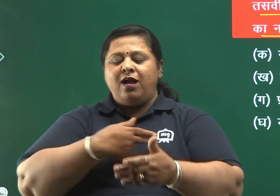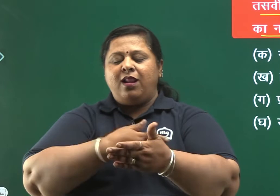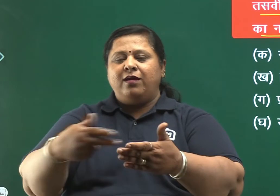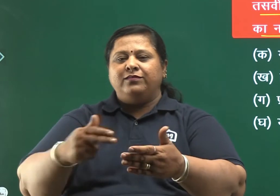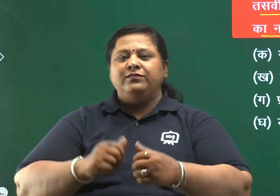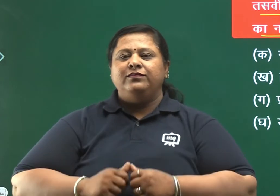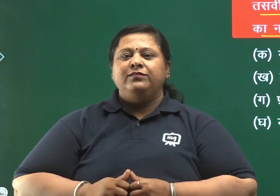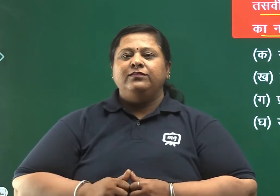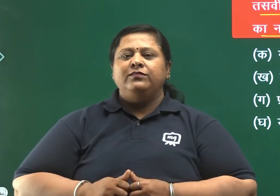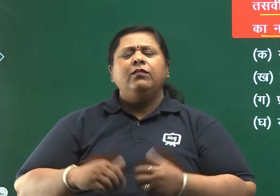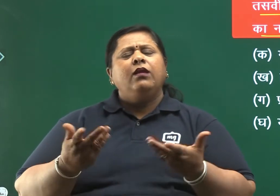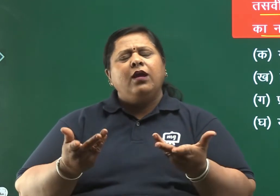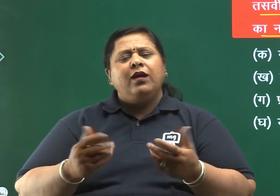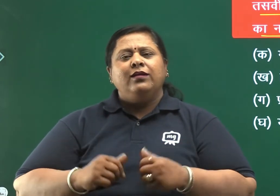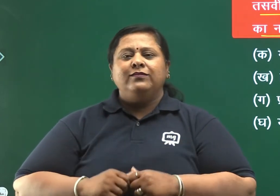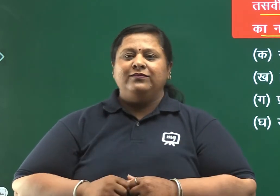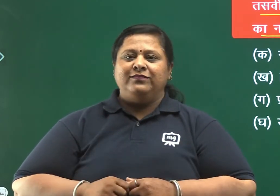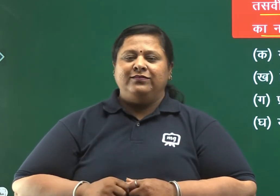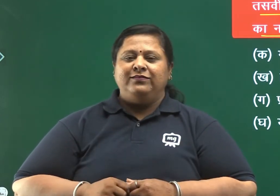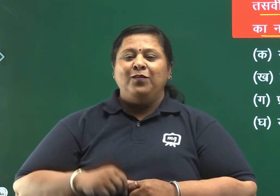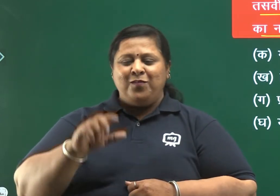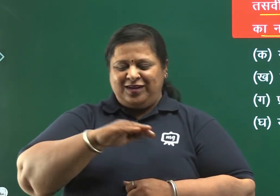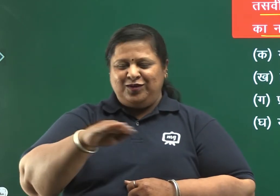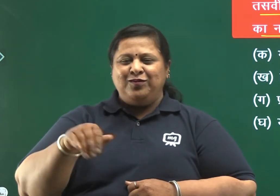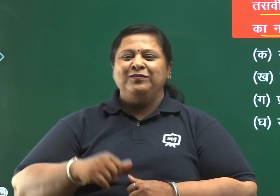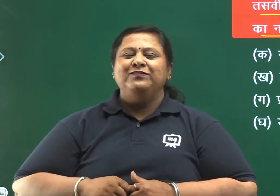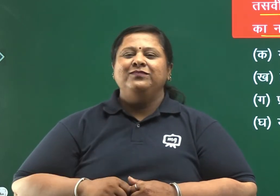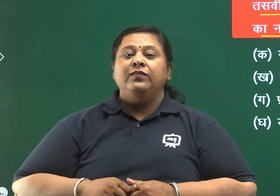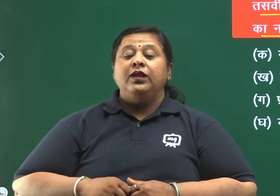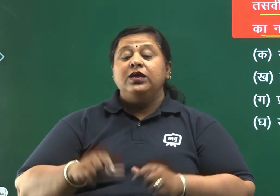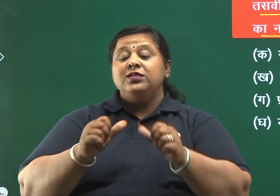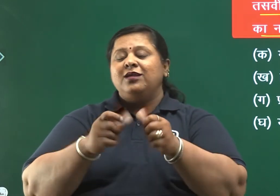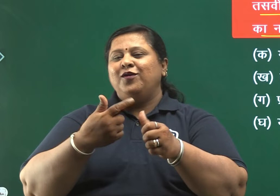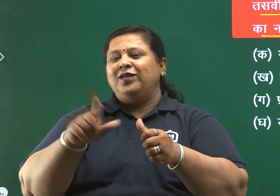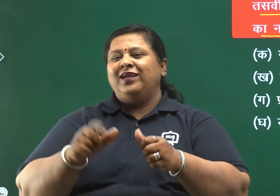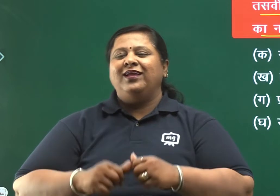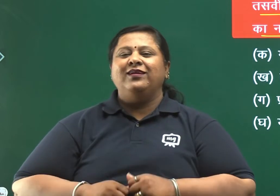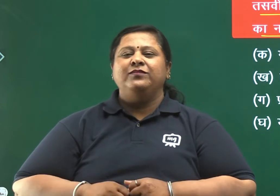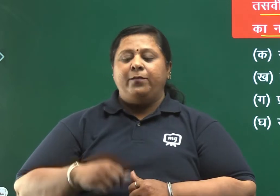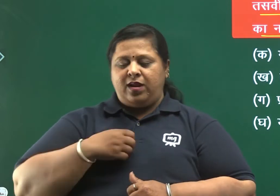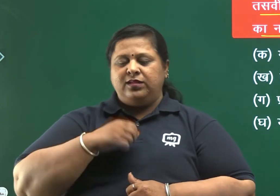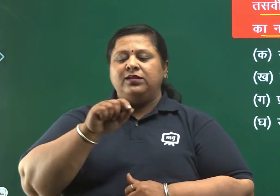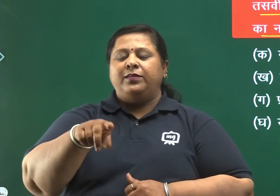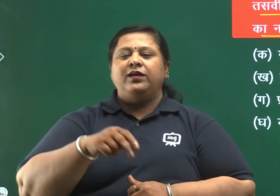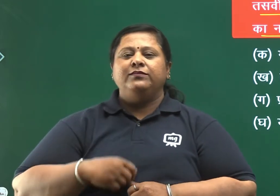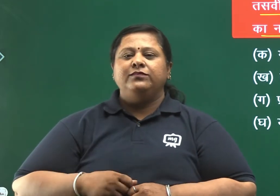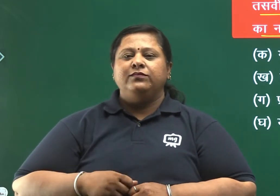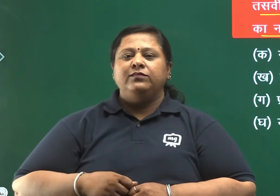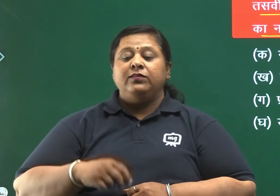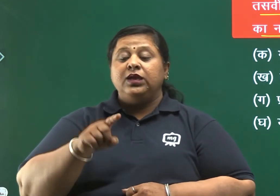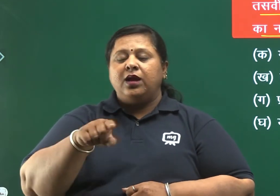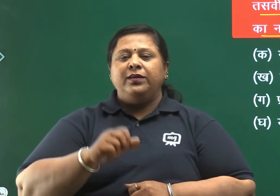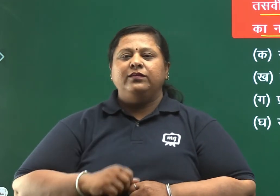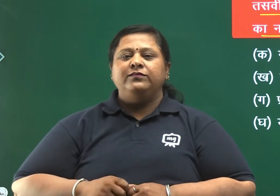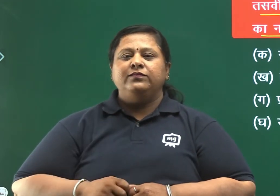नाम क्या है? बच्चों, सही उत्तर के लिए हमारे सामने